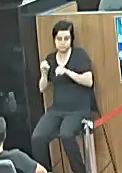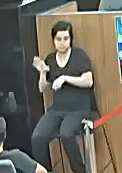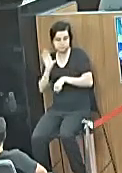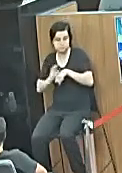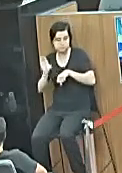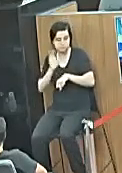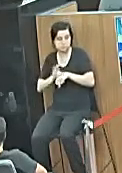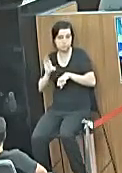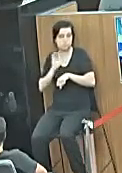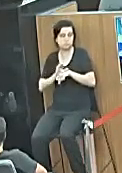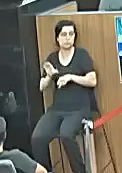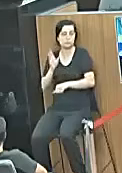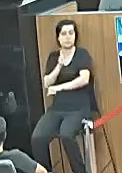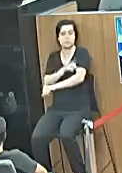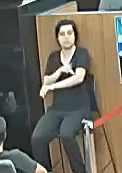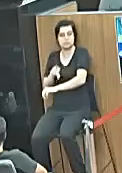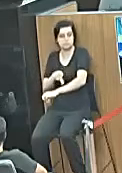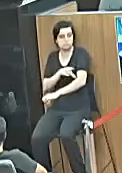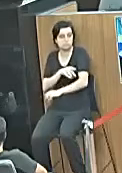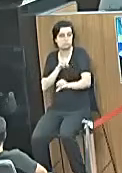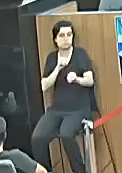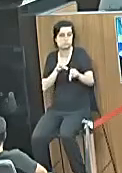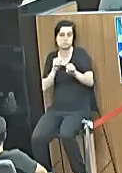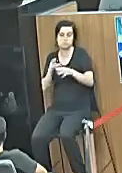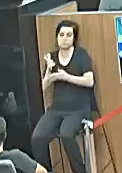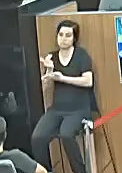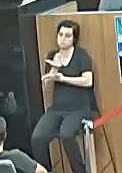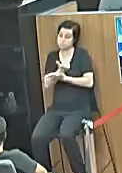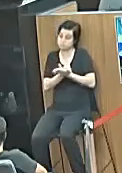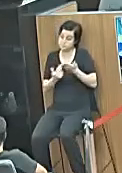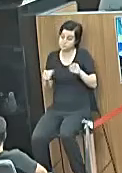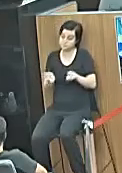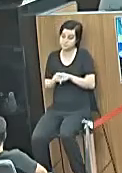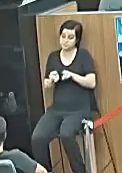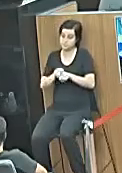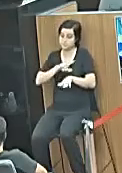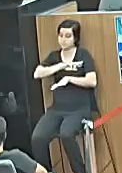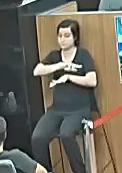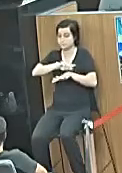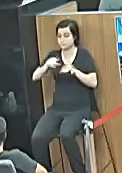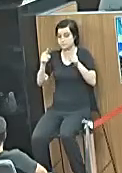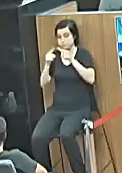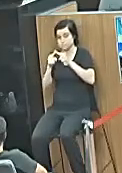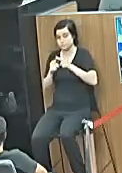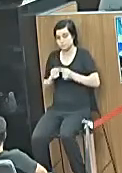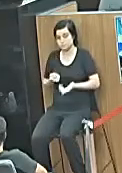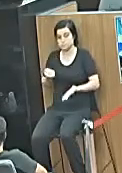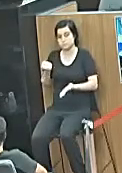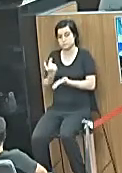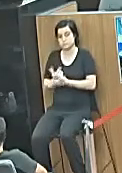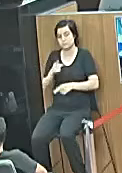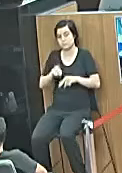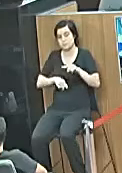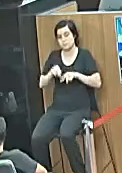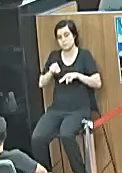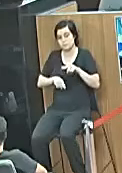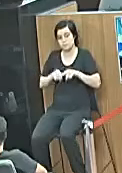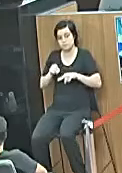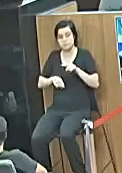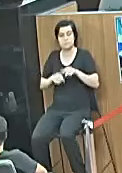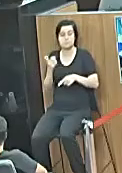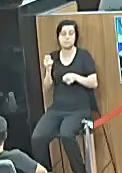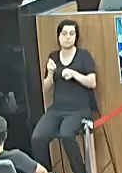lúdicas culturais e artísticas entre outras compra de material necessário para a realização